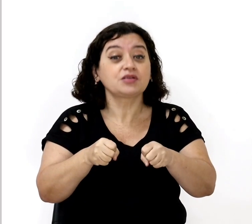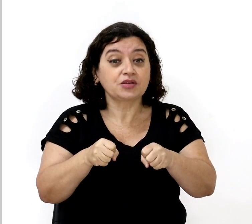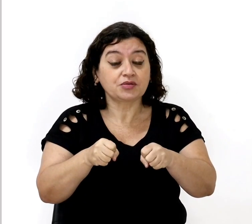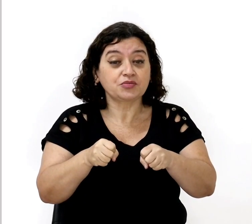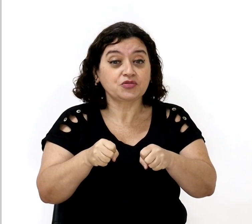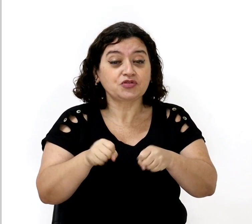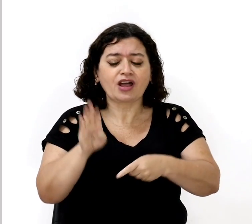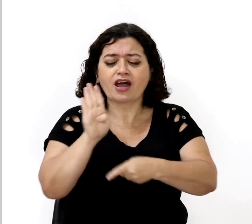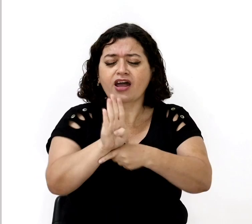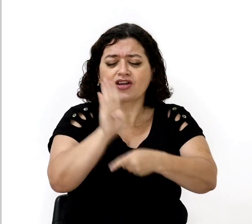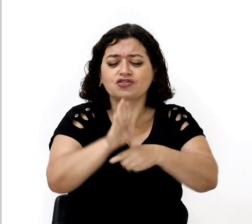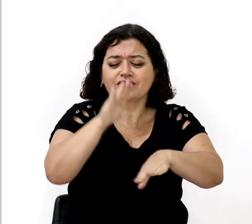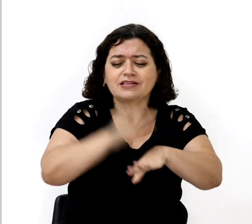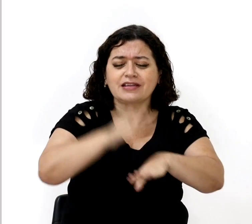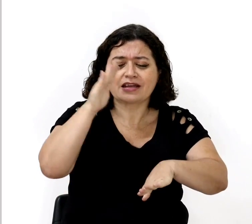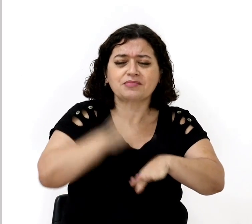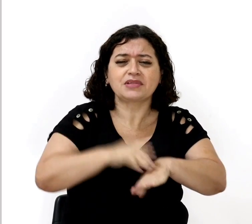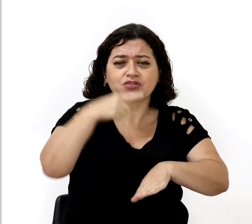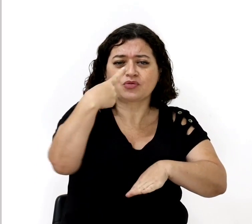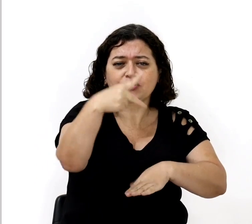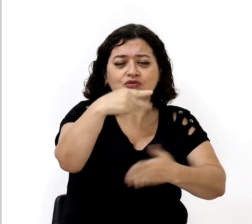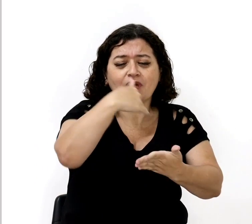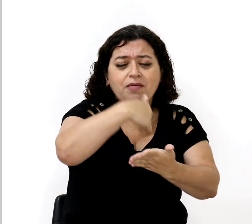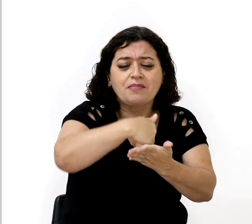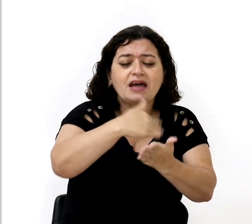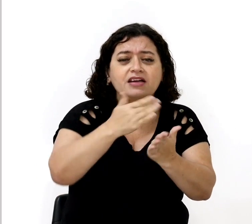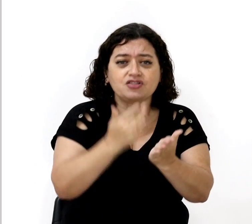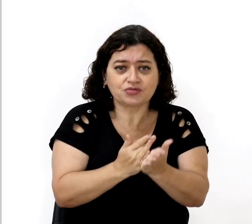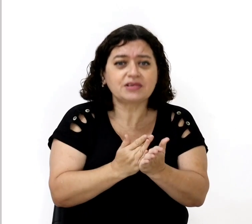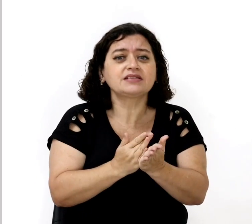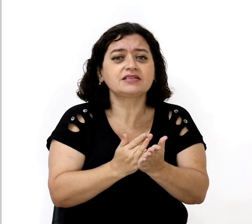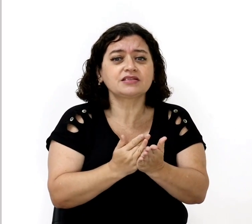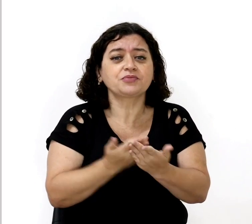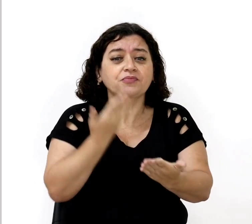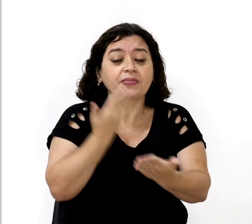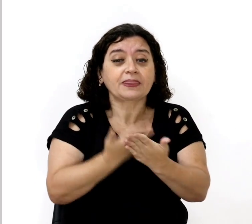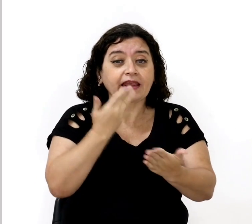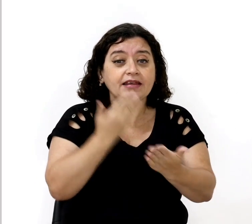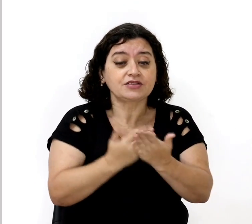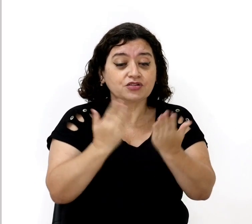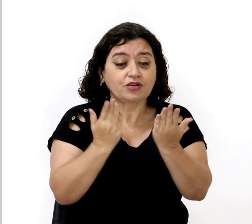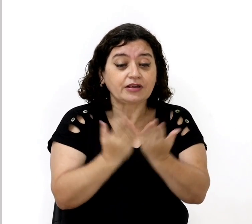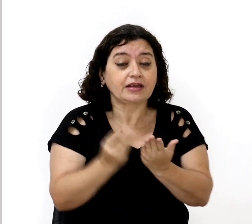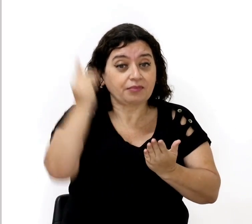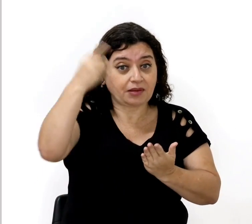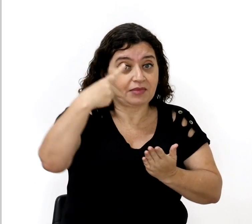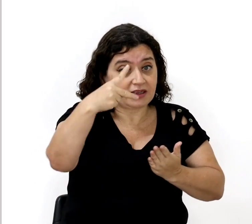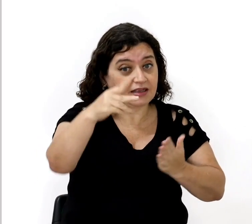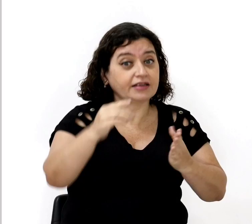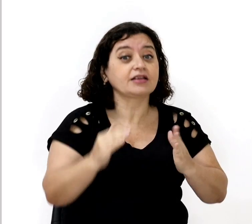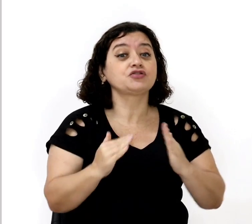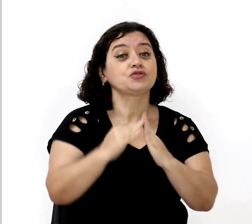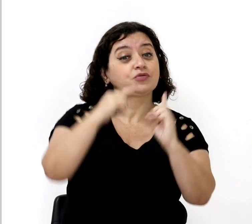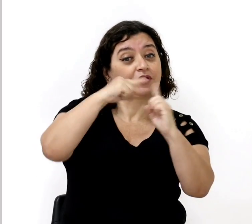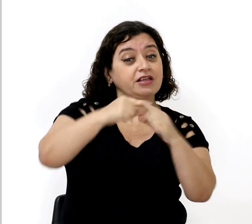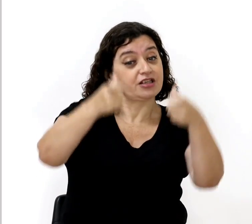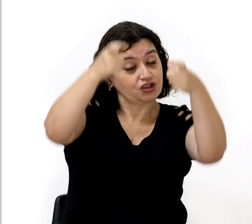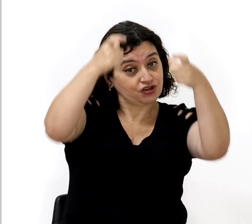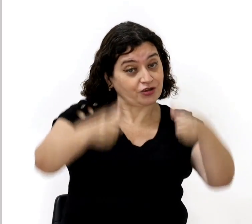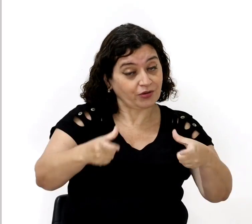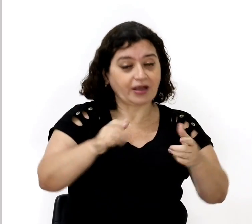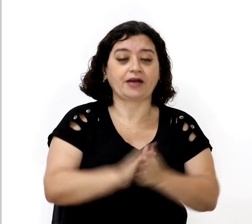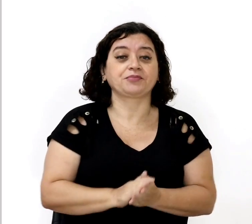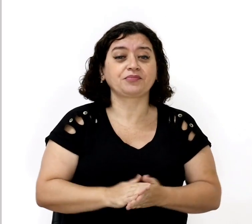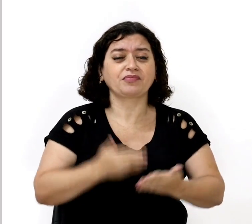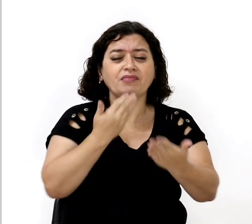possamos contribuir ainda mais com a sua participação na escola bíblica da sua igreja local. A